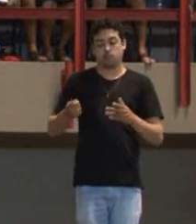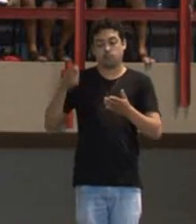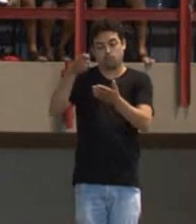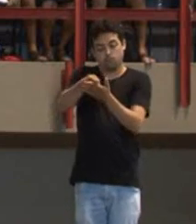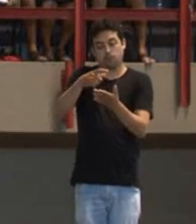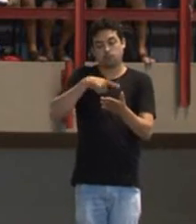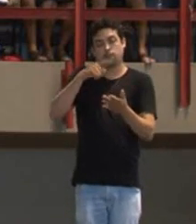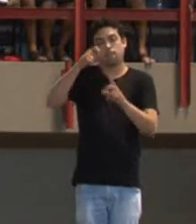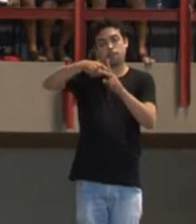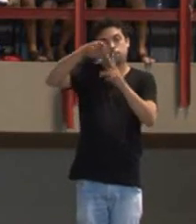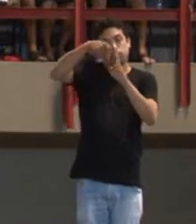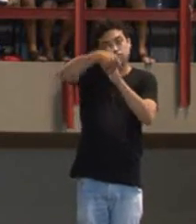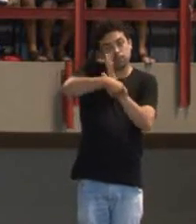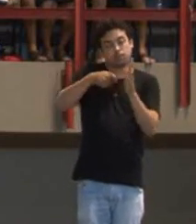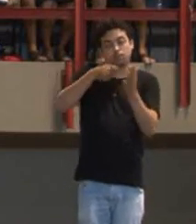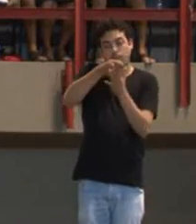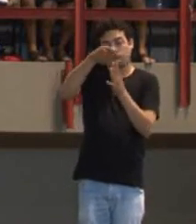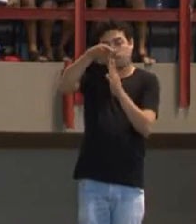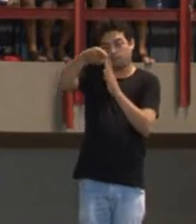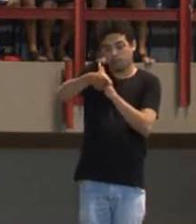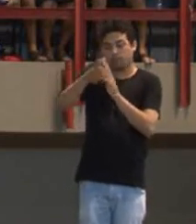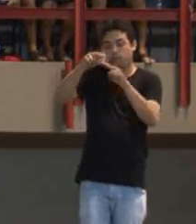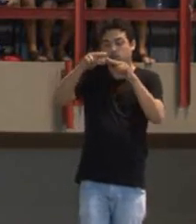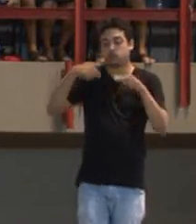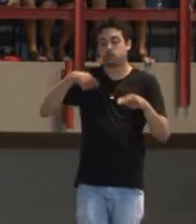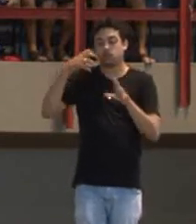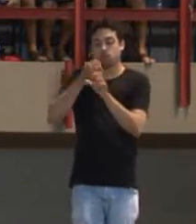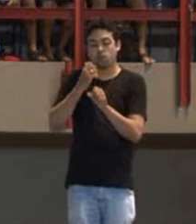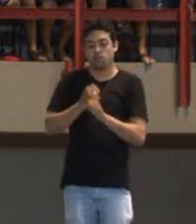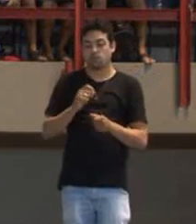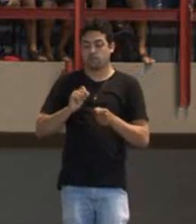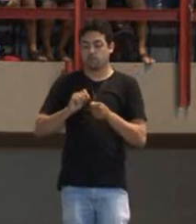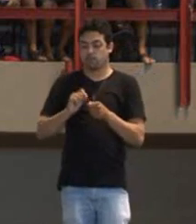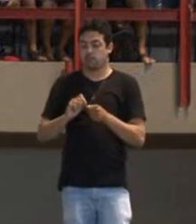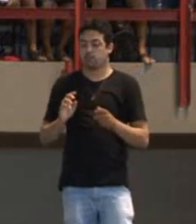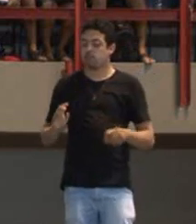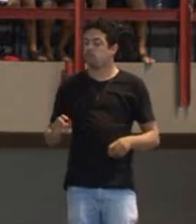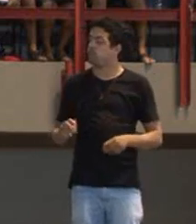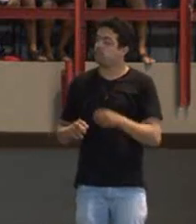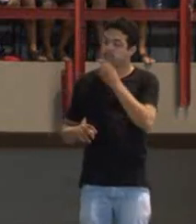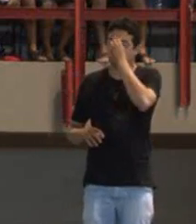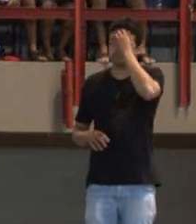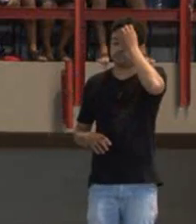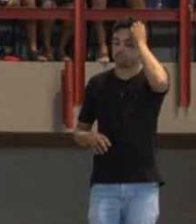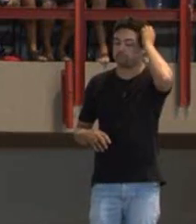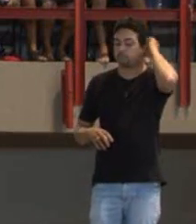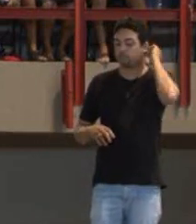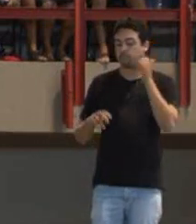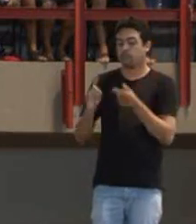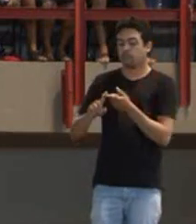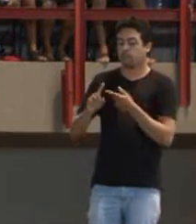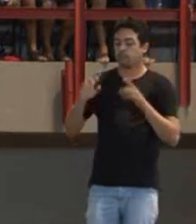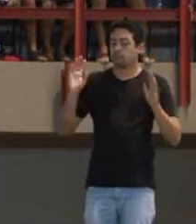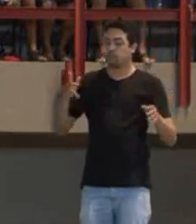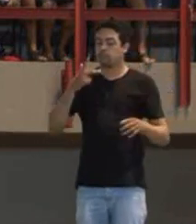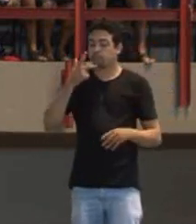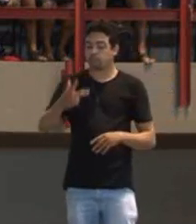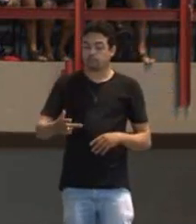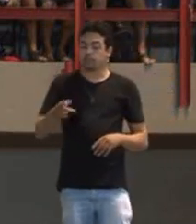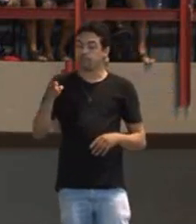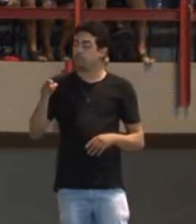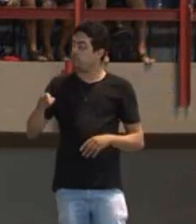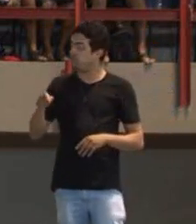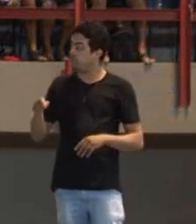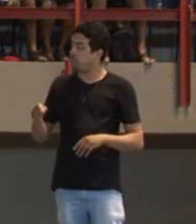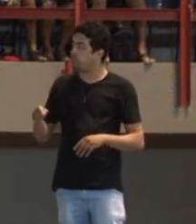aquilo todo mês. Então tem que fazer essa continha. Bom, no caso dessa questão, repetindo essa